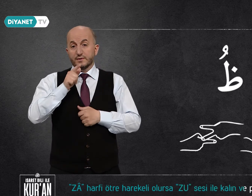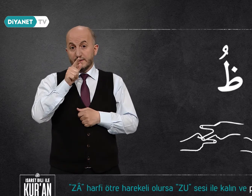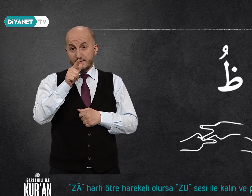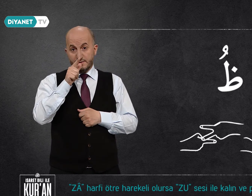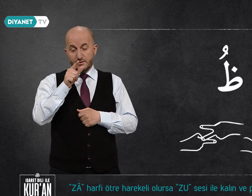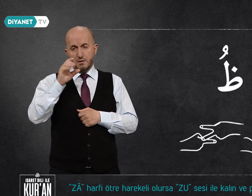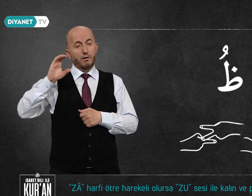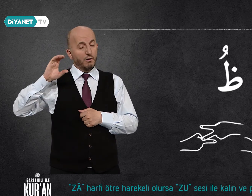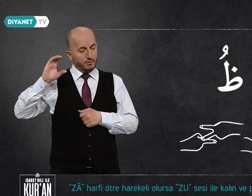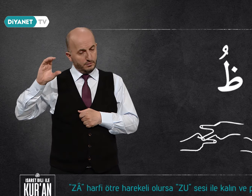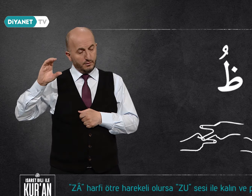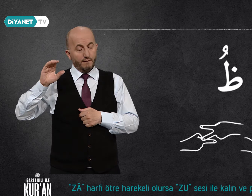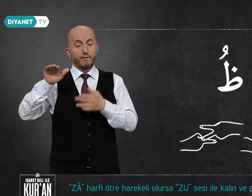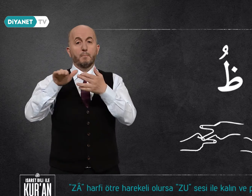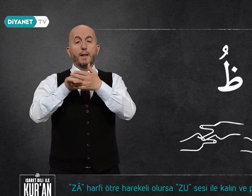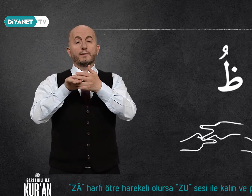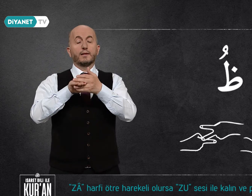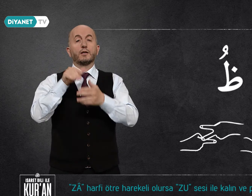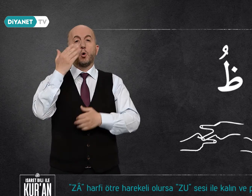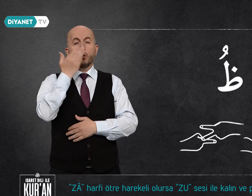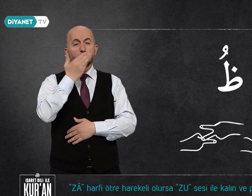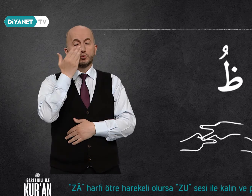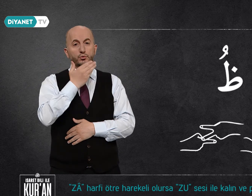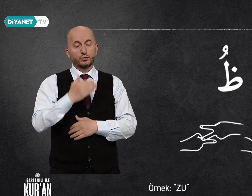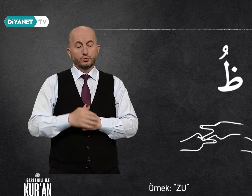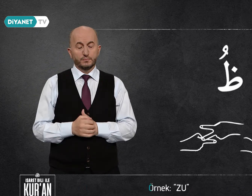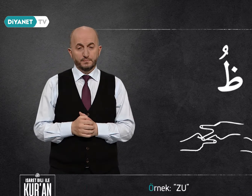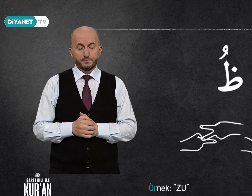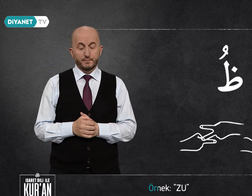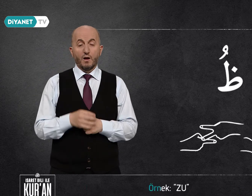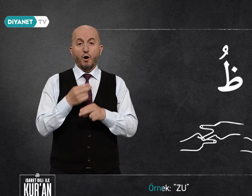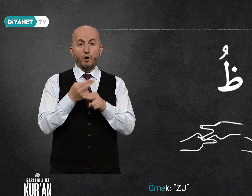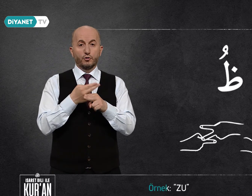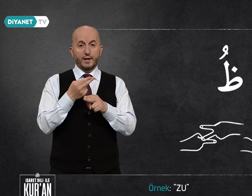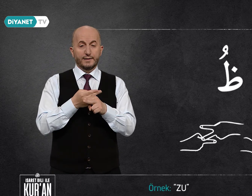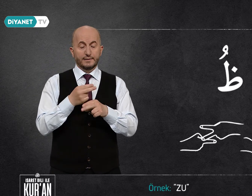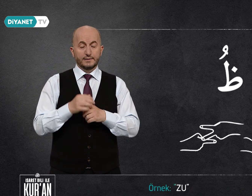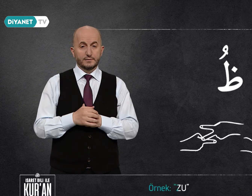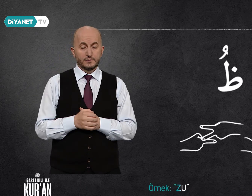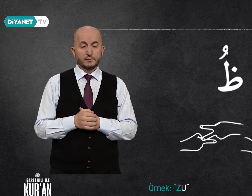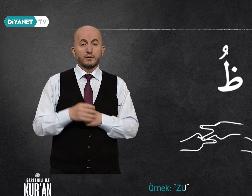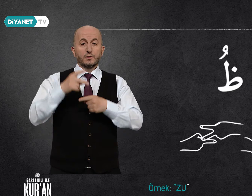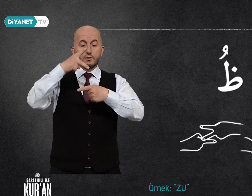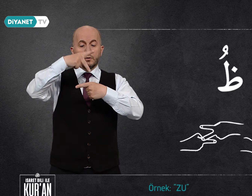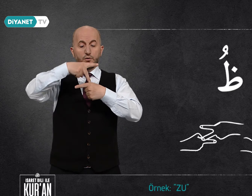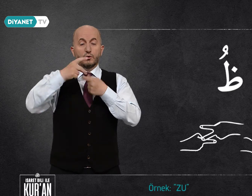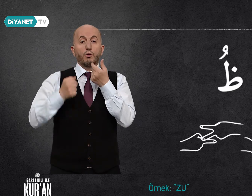kalın ve Peltek okunur örnek Vu Vu Vu